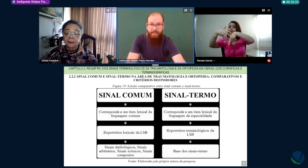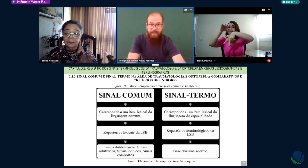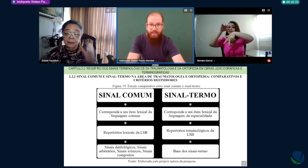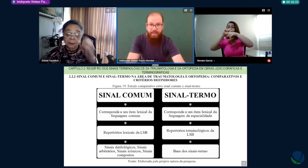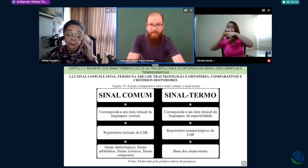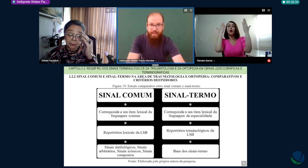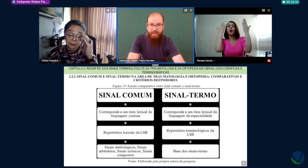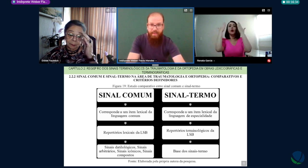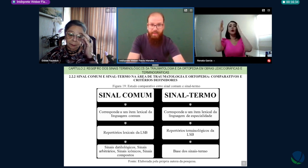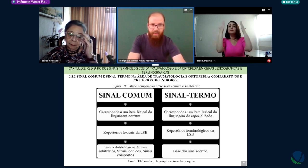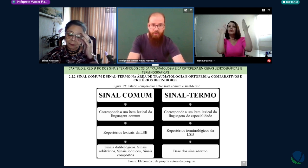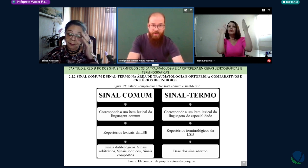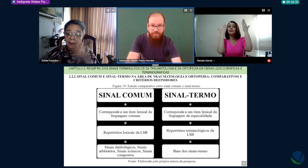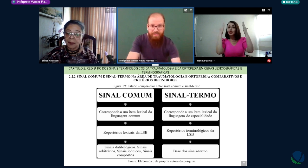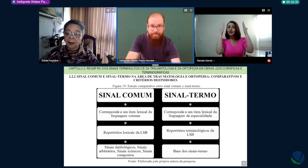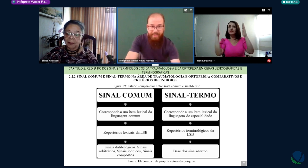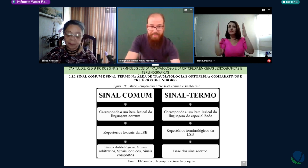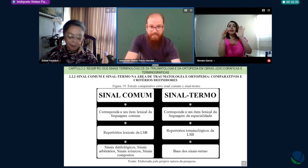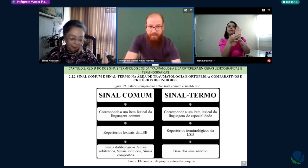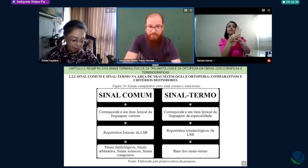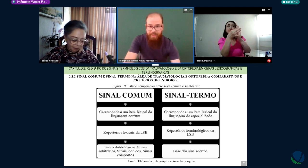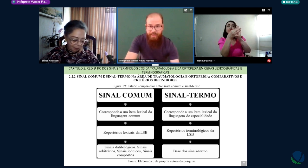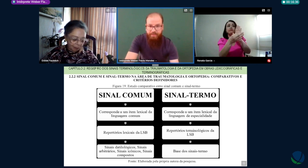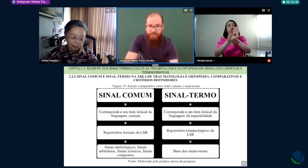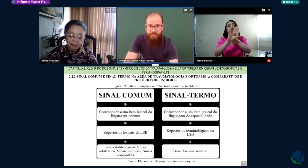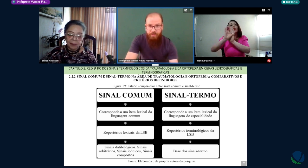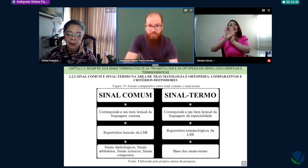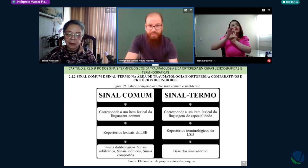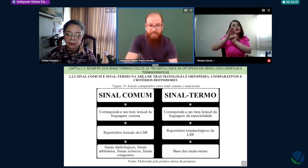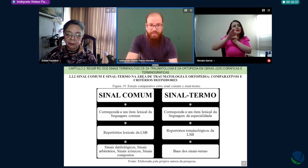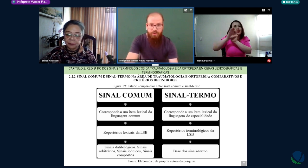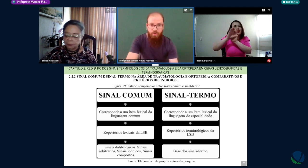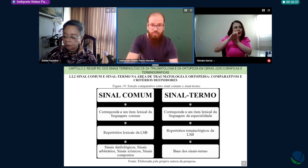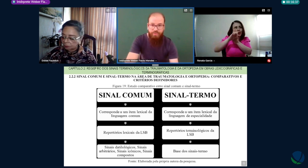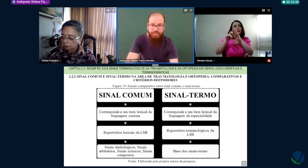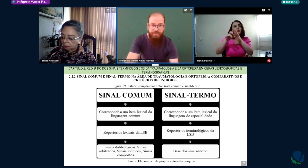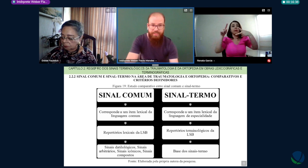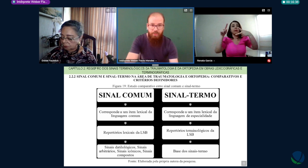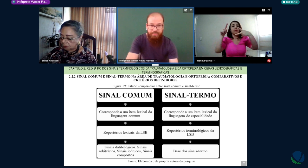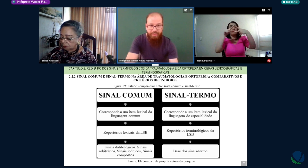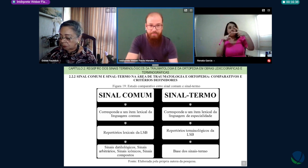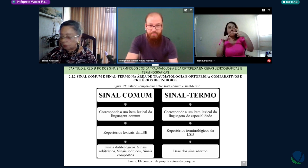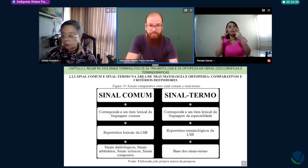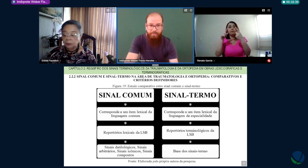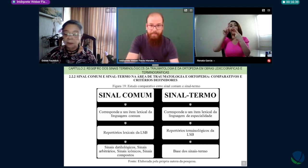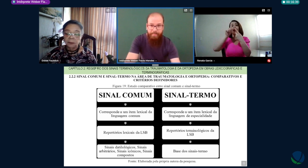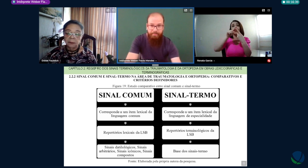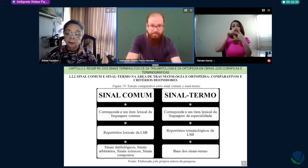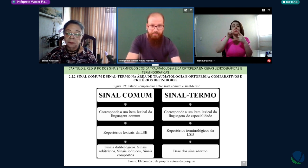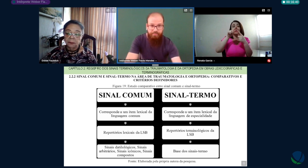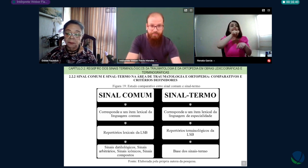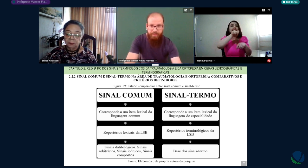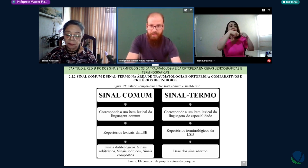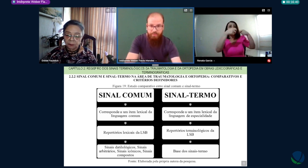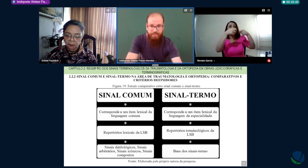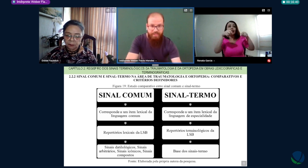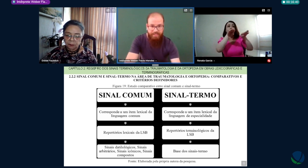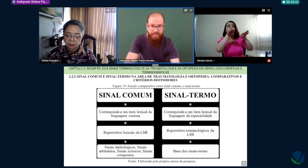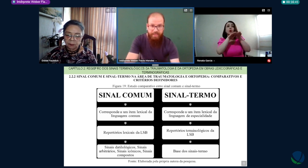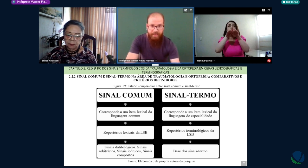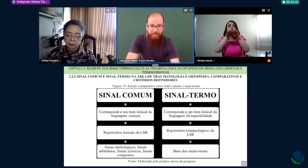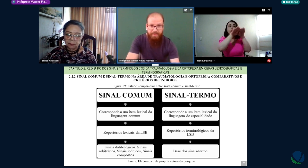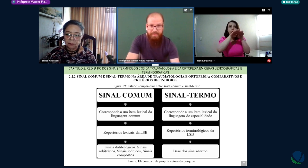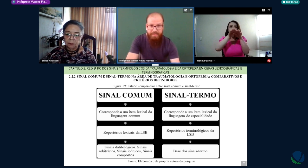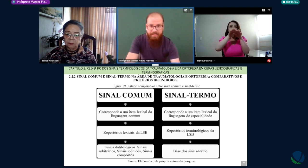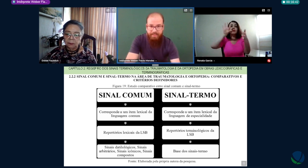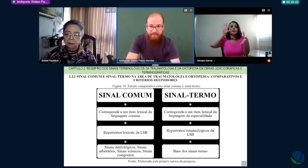2.2.2. Eu faço uma separação, né, entre os sinais comuns e o sinal termo que eu